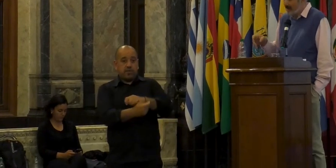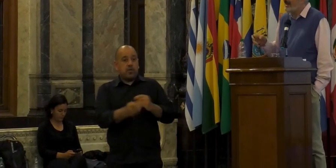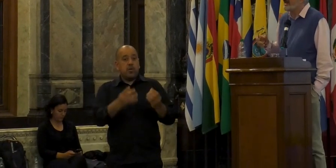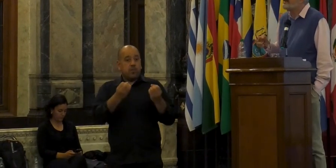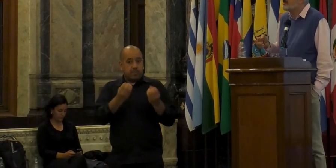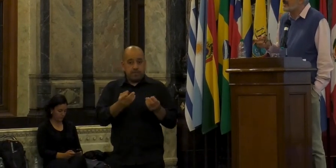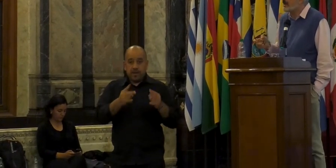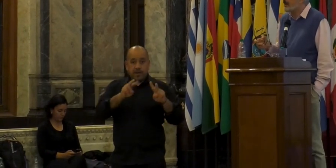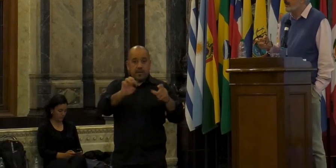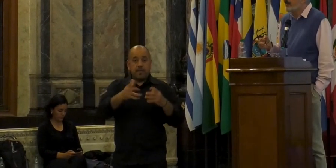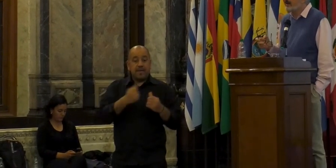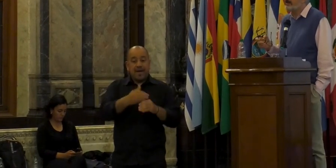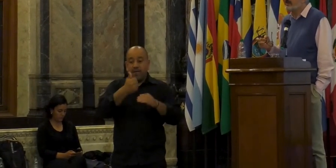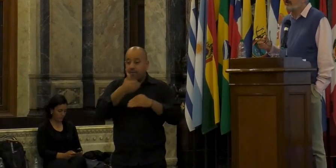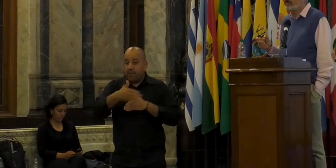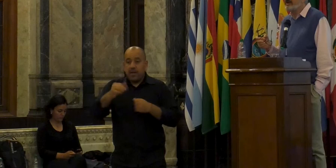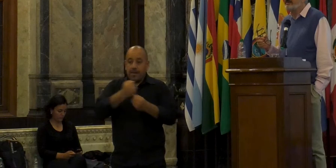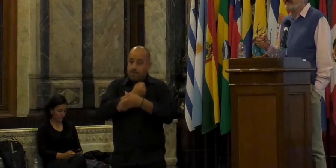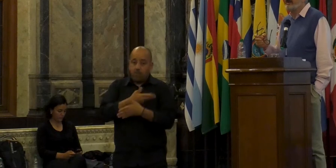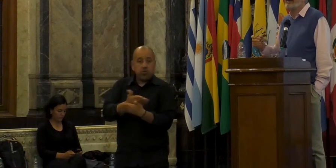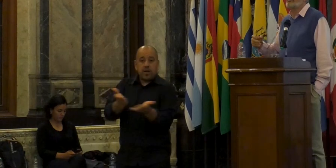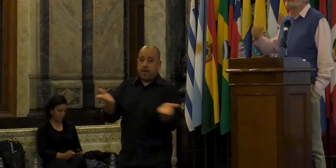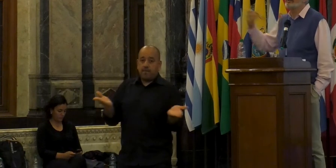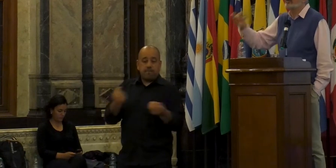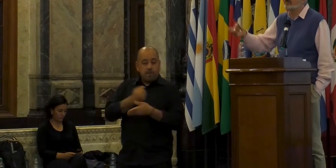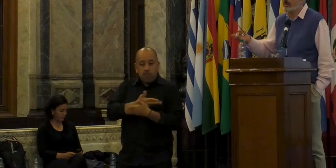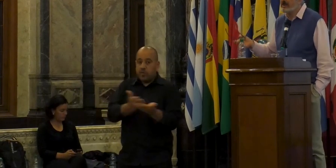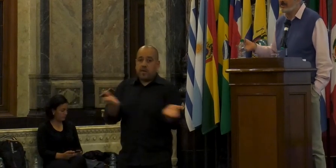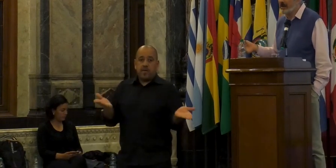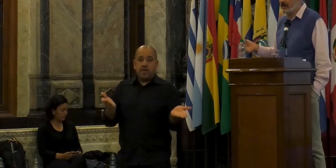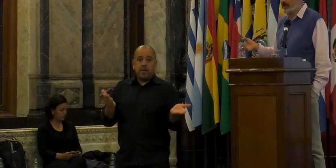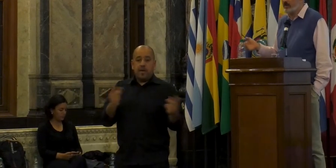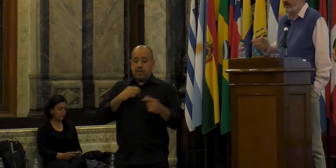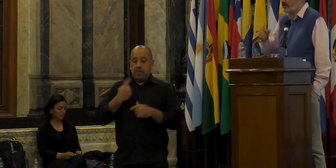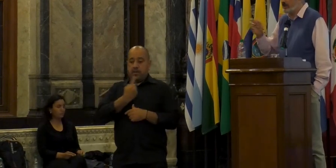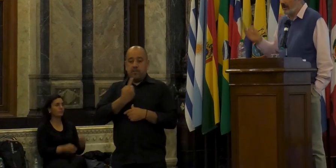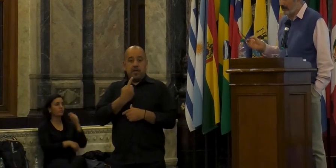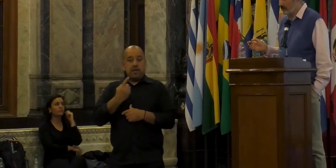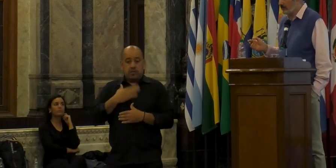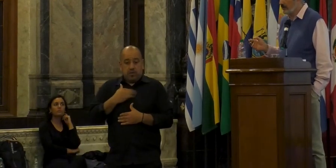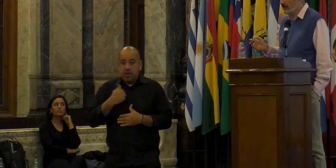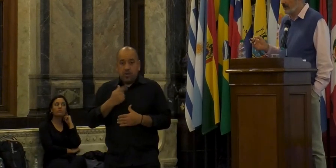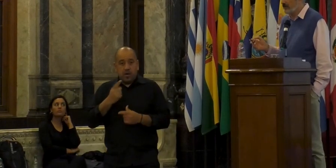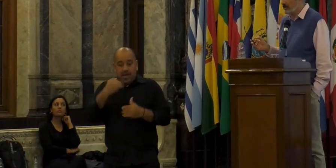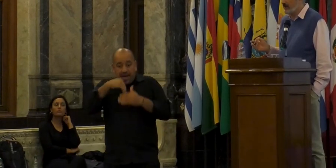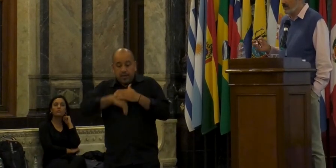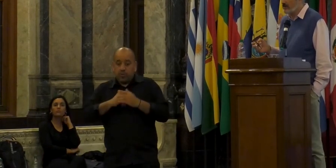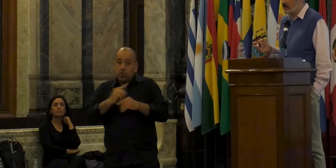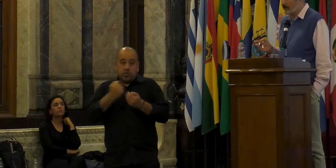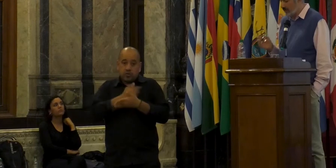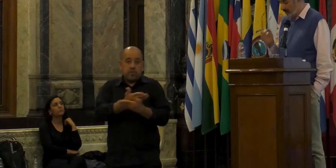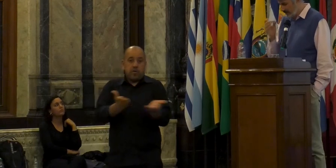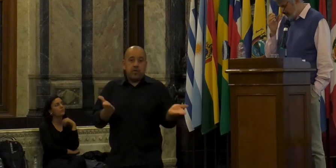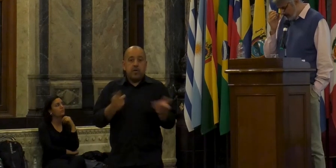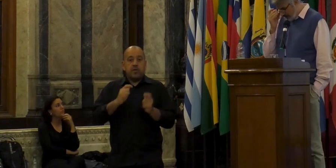llamo ahí extimidad. Y es que los jóvenes irrumpen con su propia intimidad en el espacio público todo el rato, y con eso